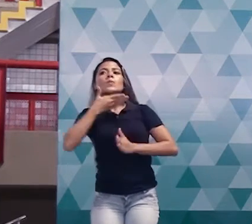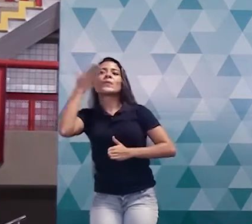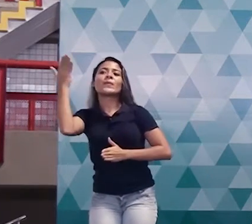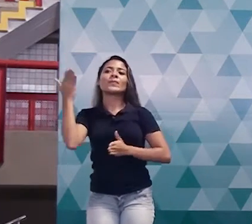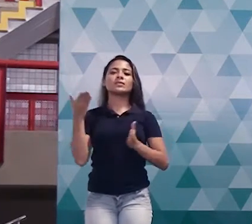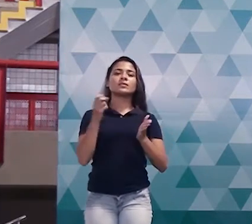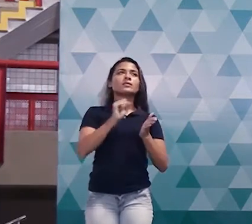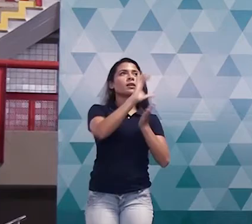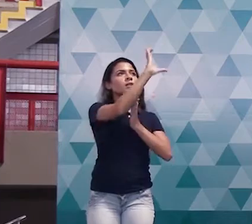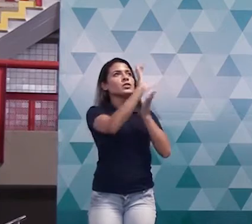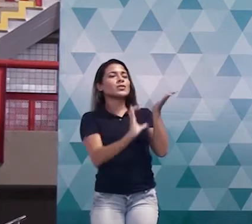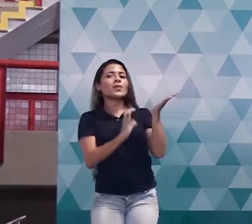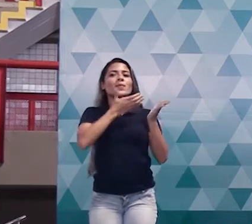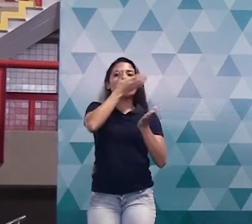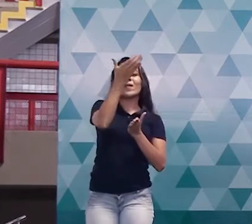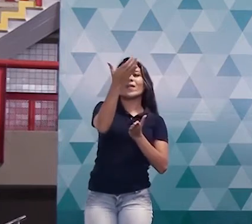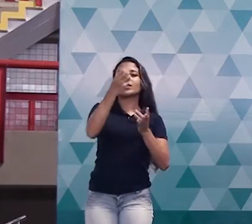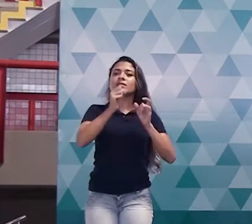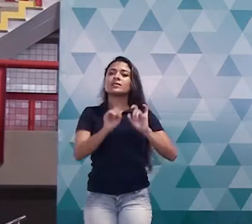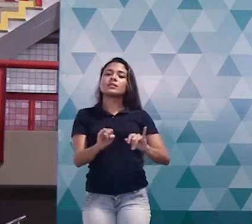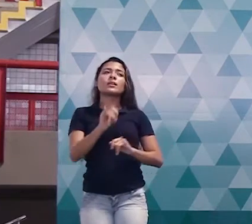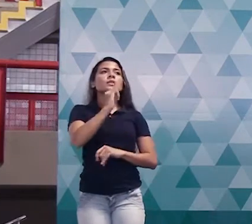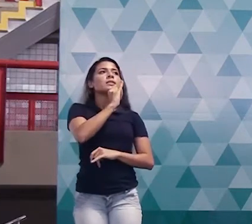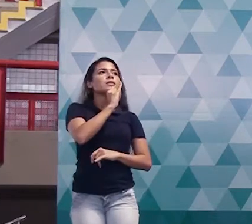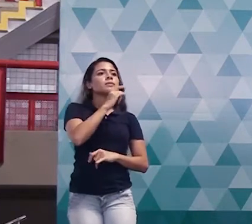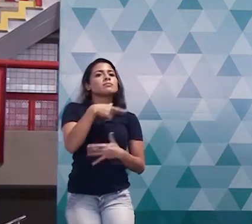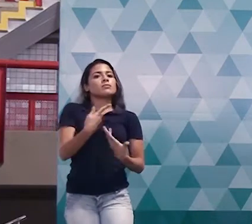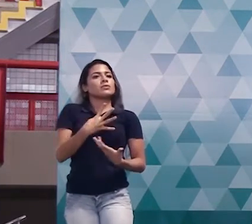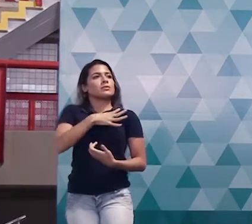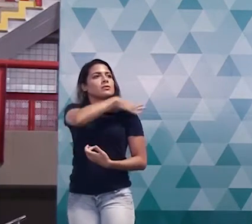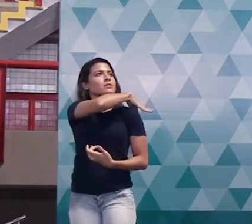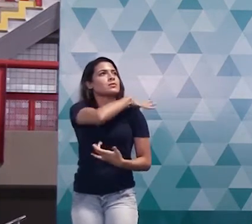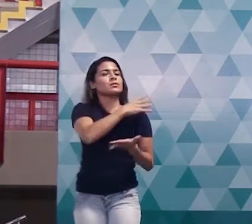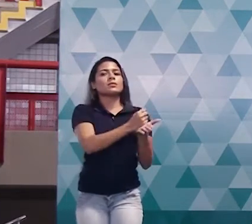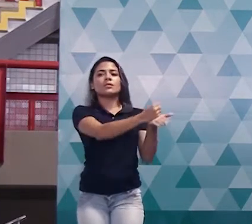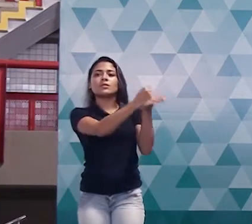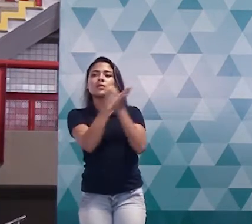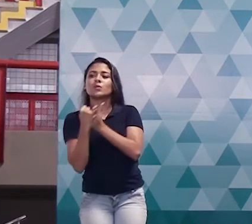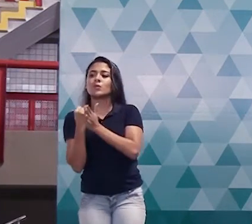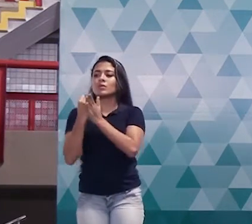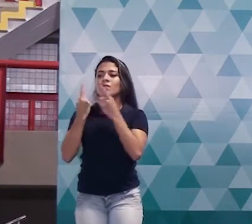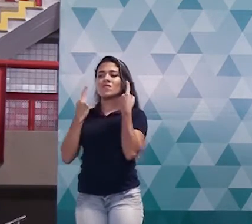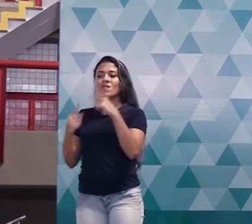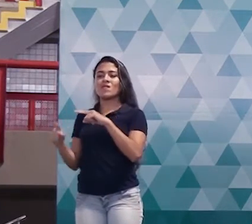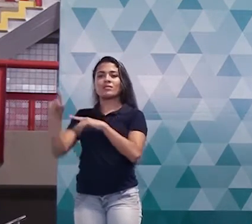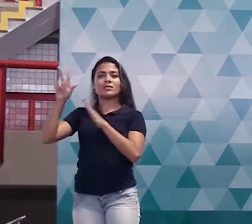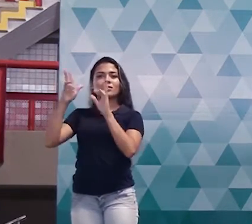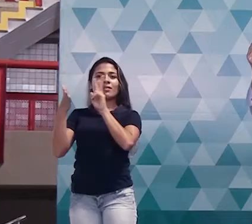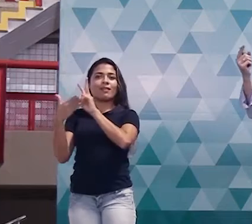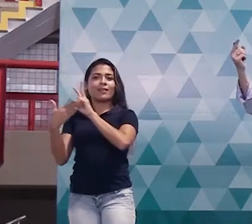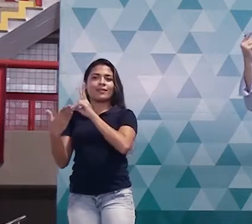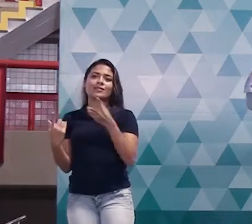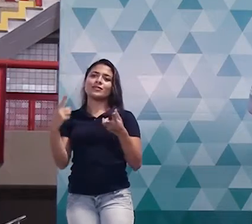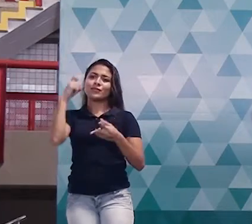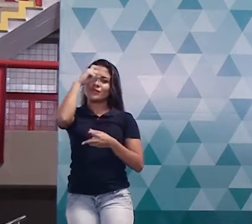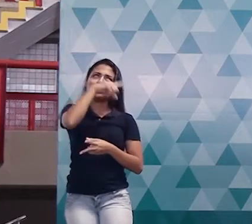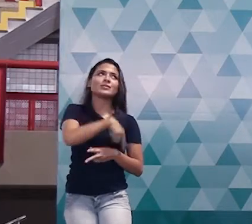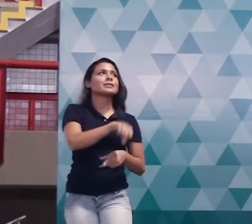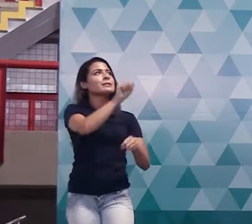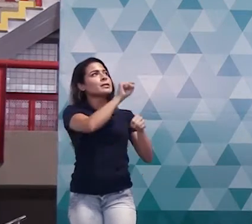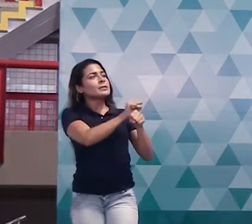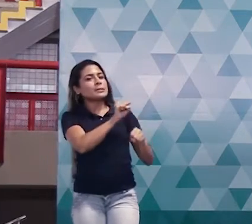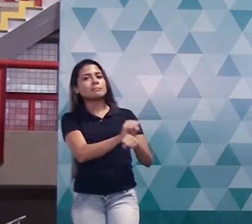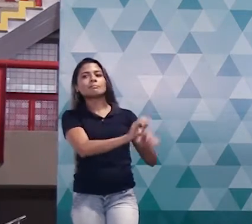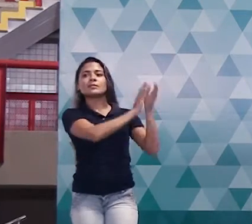se eu precisasse de tropas para combater os índios ou estrangeiros, eu ia ter que esperar uma caravela vir de